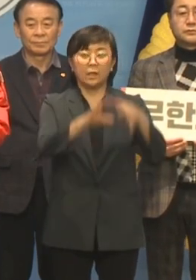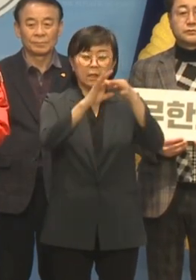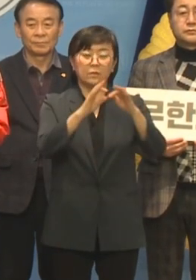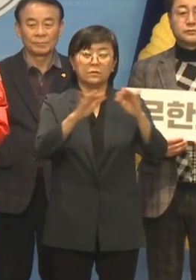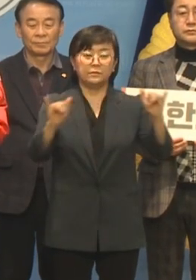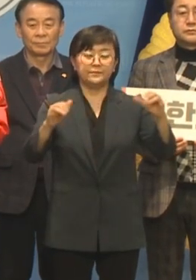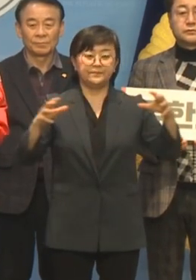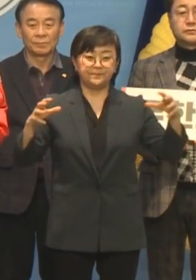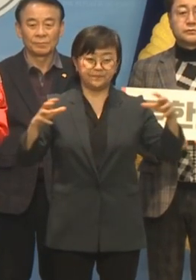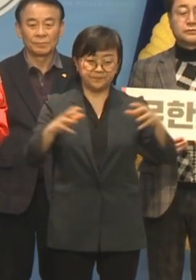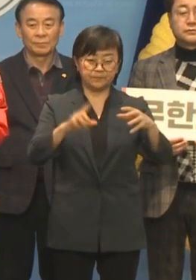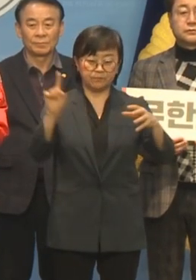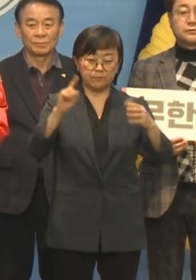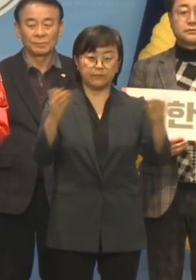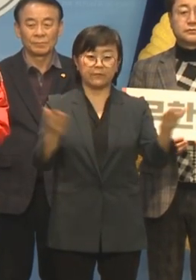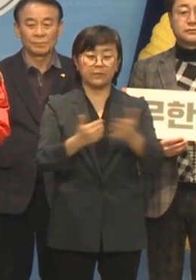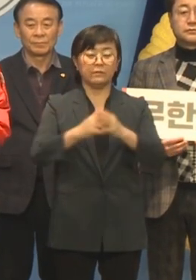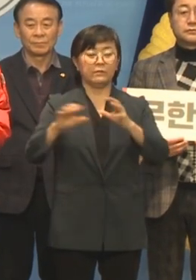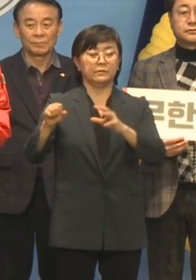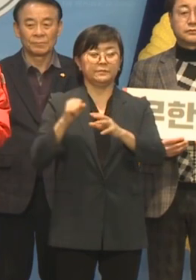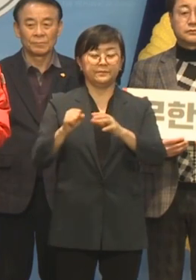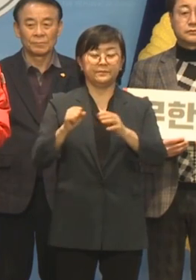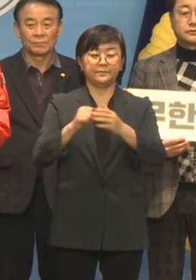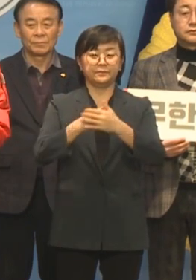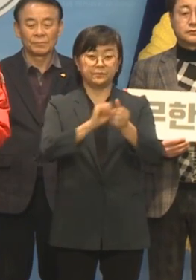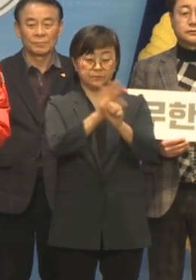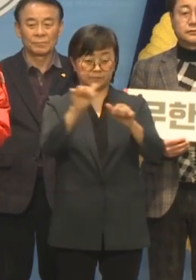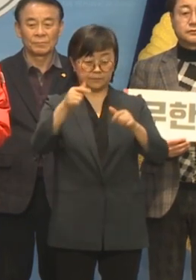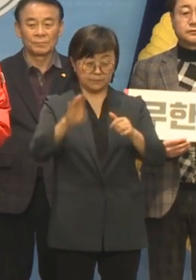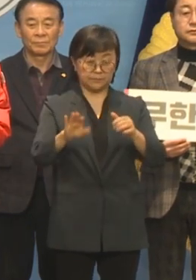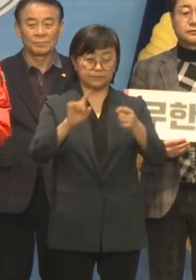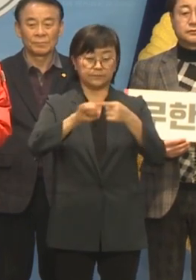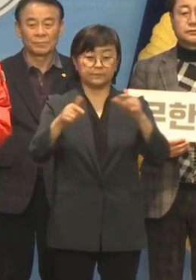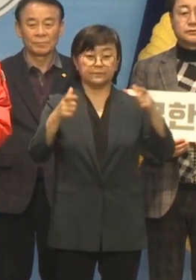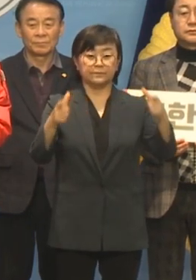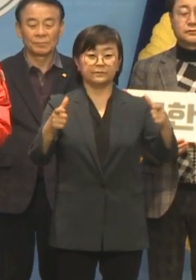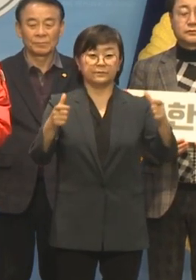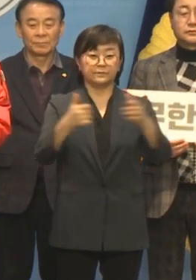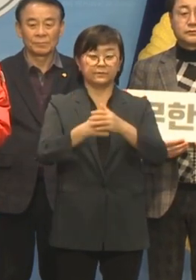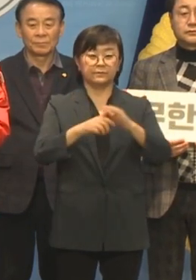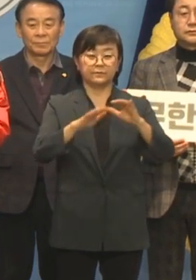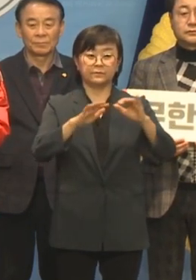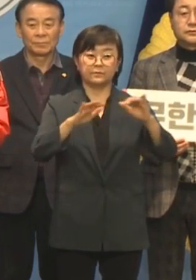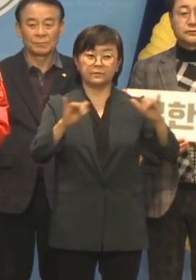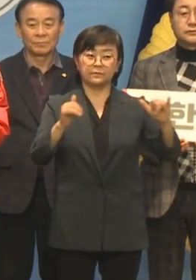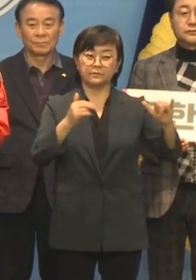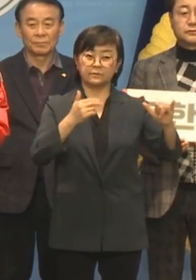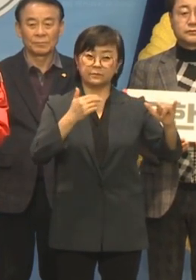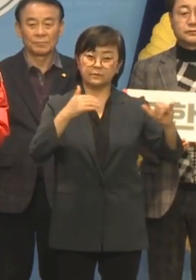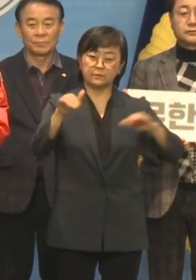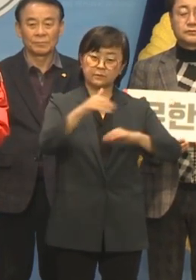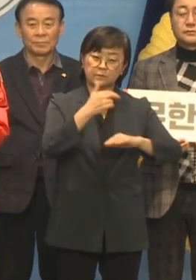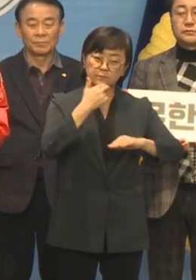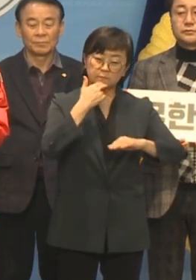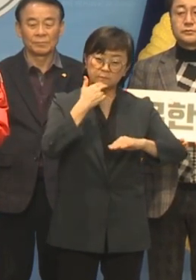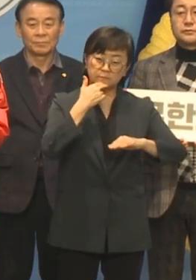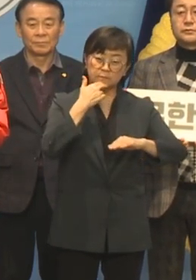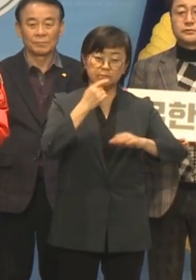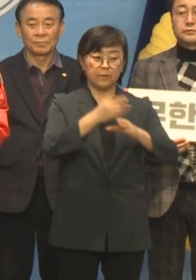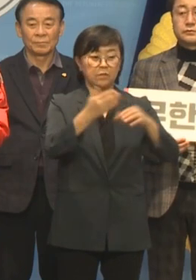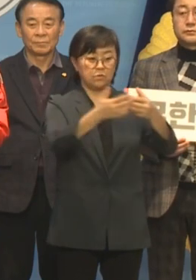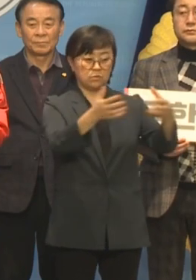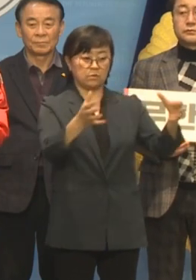사람들이 모이고 무언가 일을 하는 국민의힘 동작갑 당협과 인적이 드문 동작갑